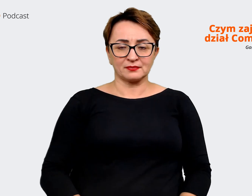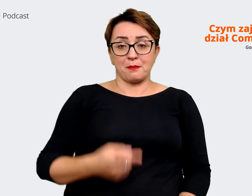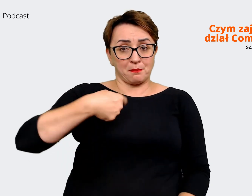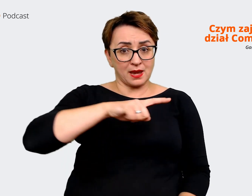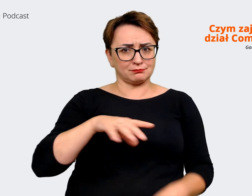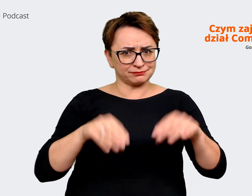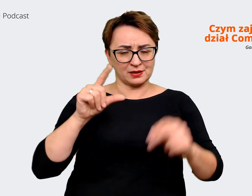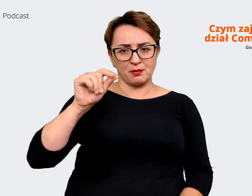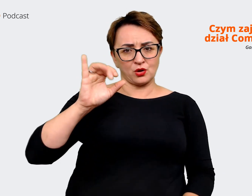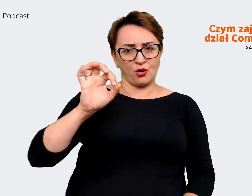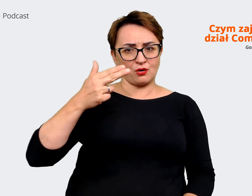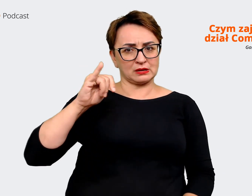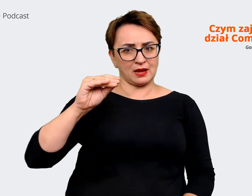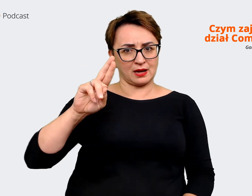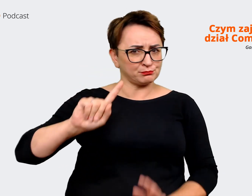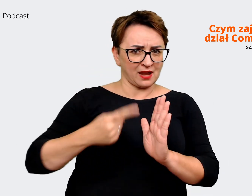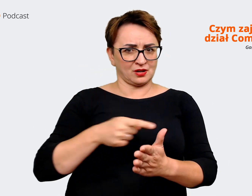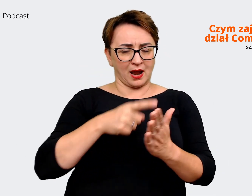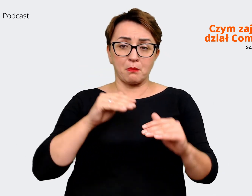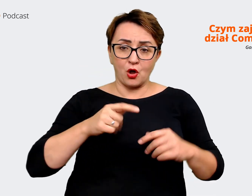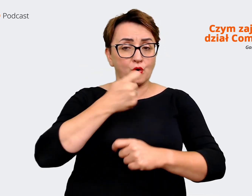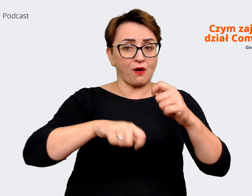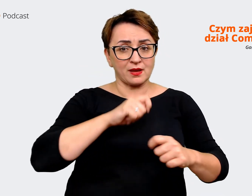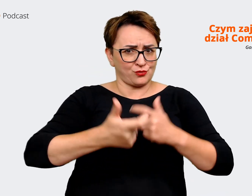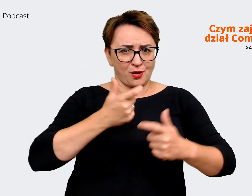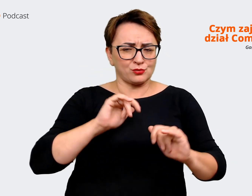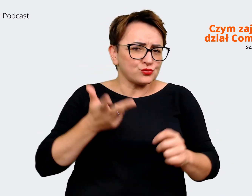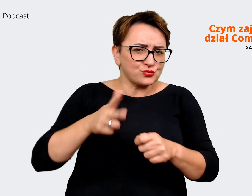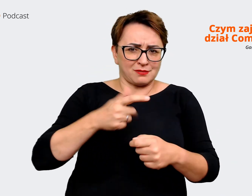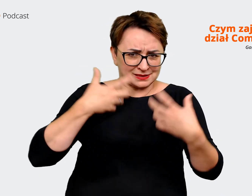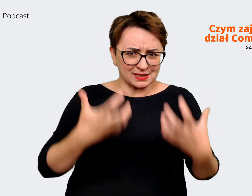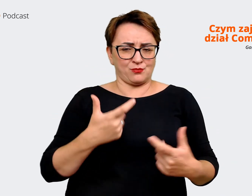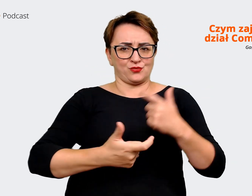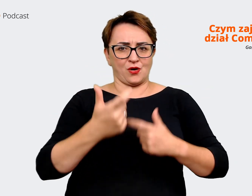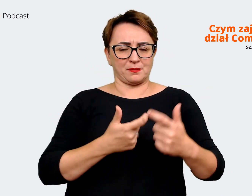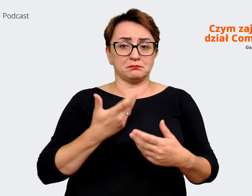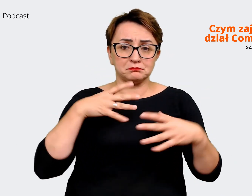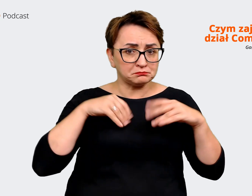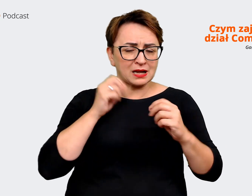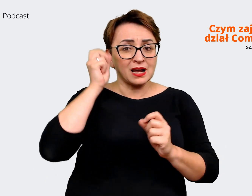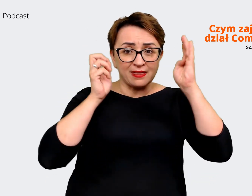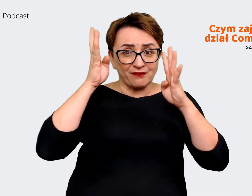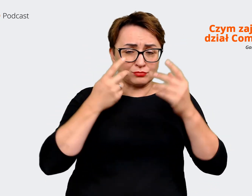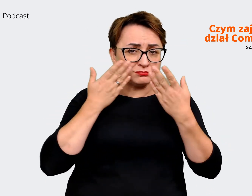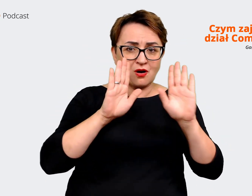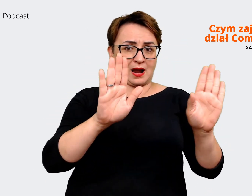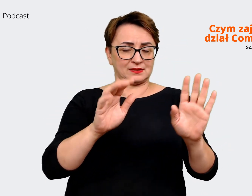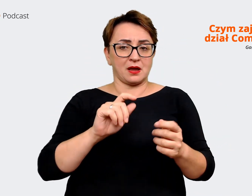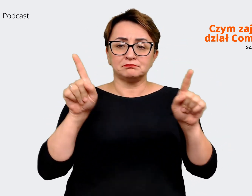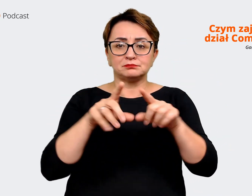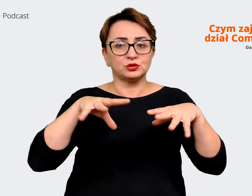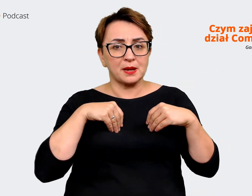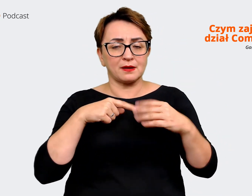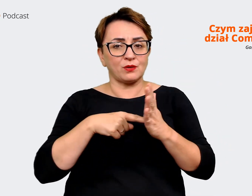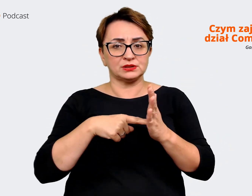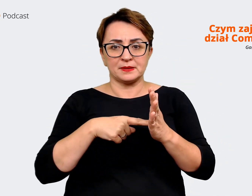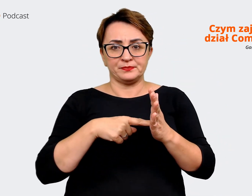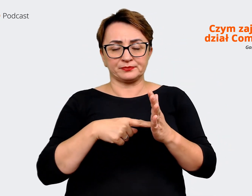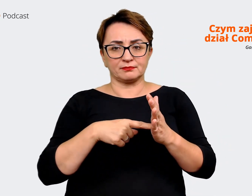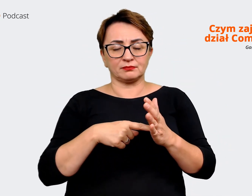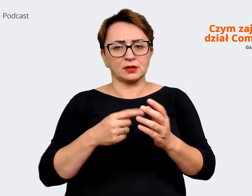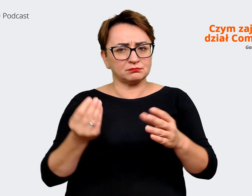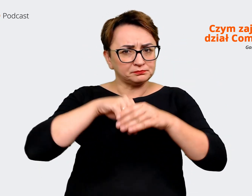robimy, to robimy zazwyczaj precedensowo pierwszy raz. Nie mamy narzuconych z góry rozwiązań z jakiegoś